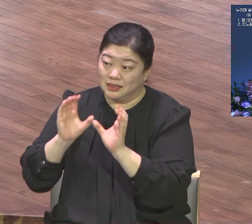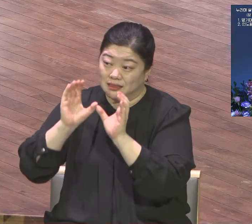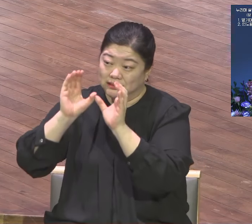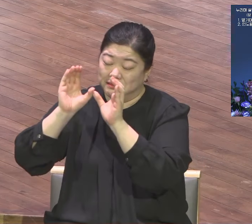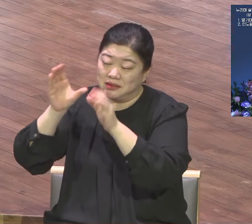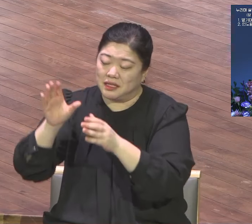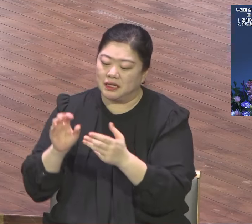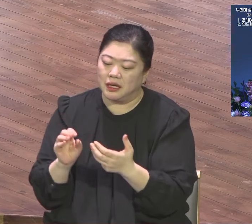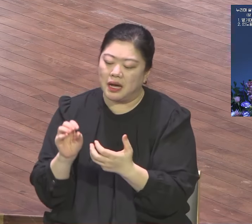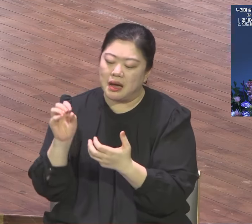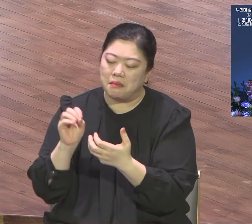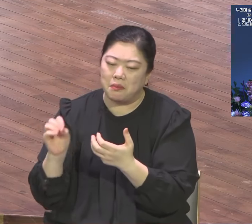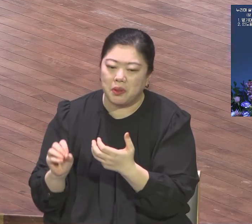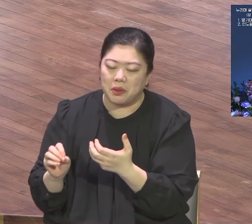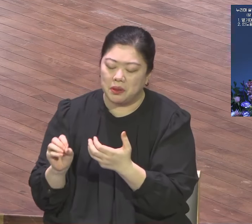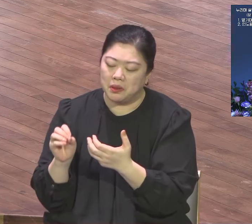던졌어요.